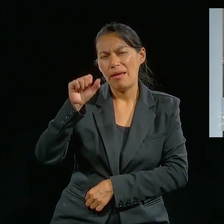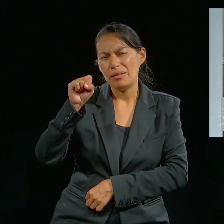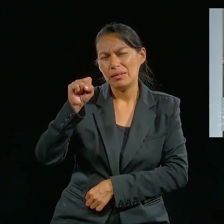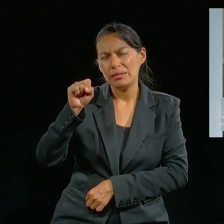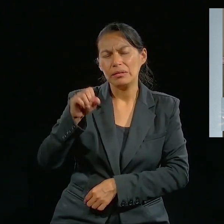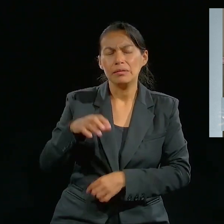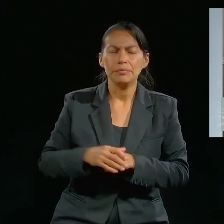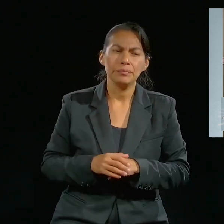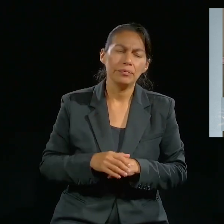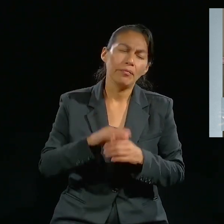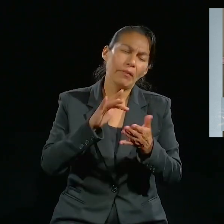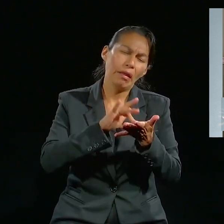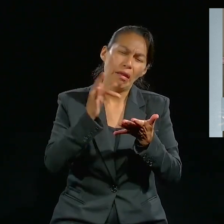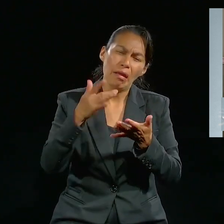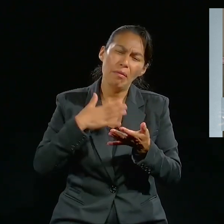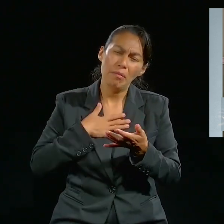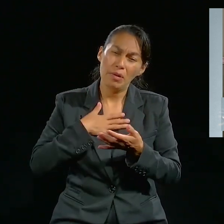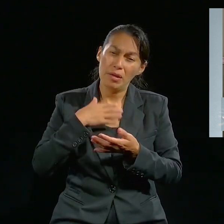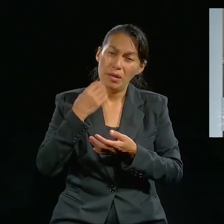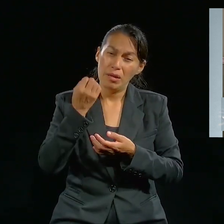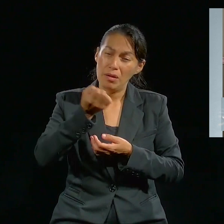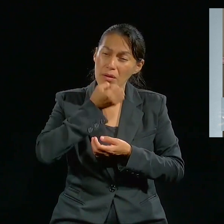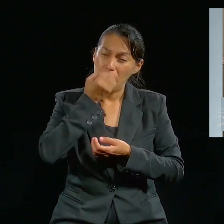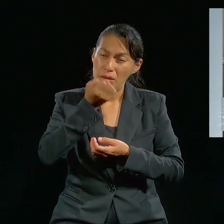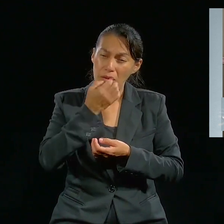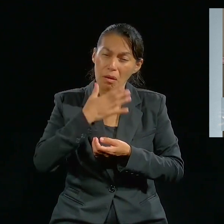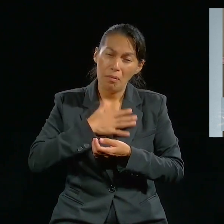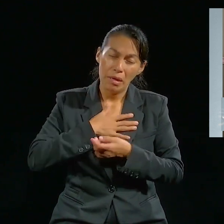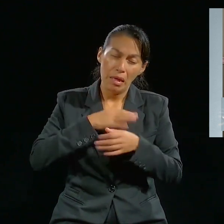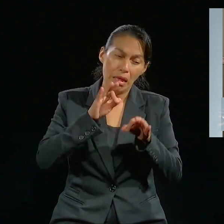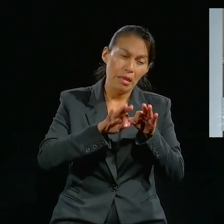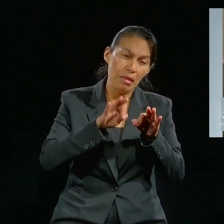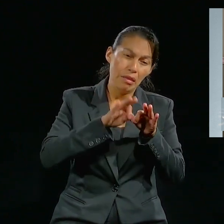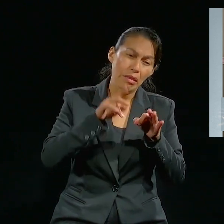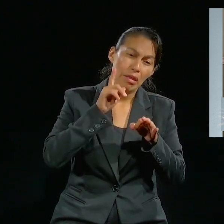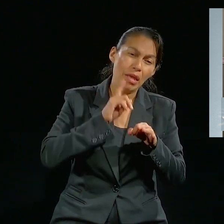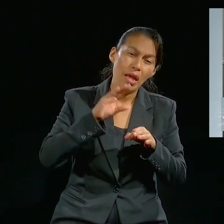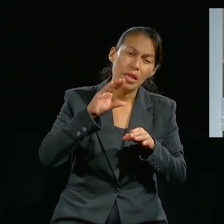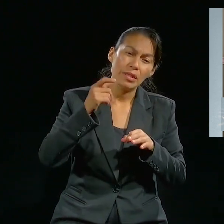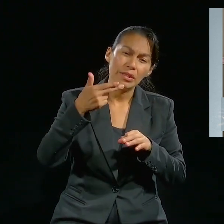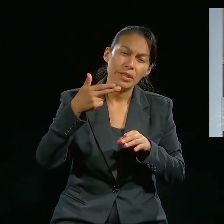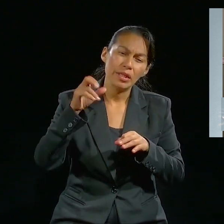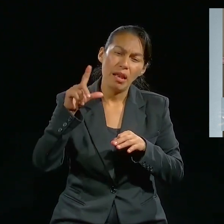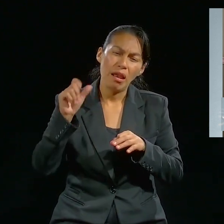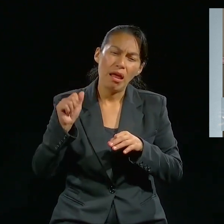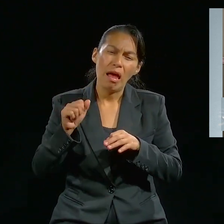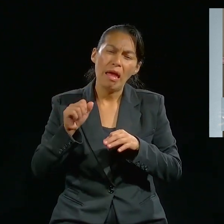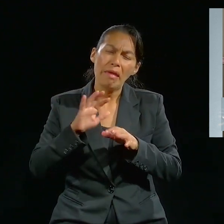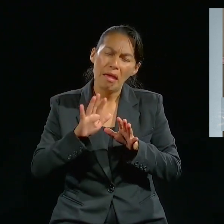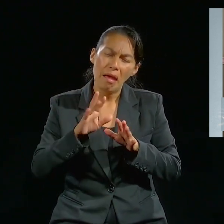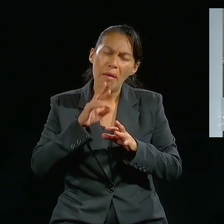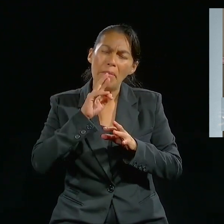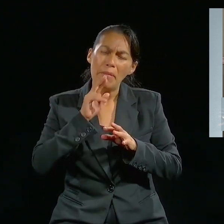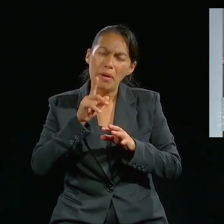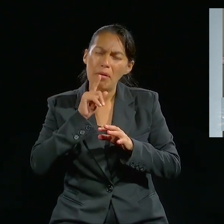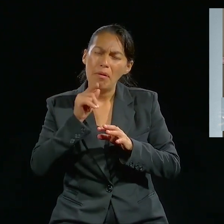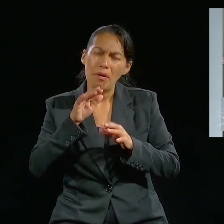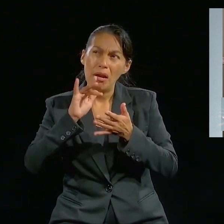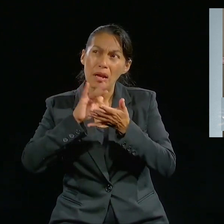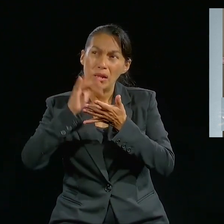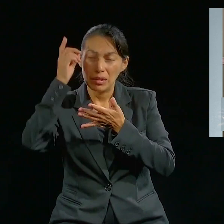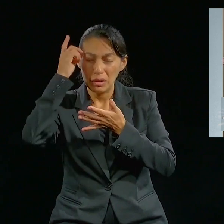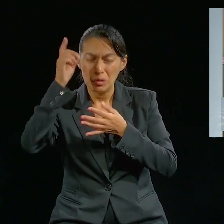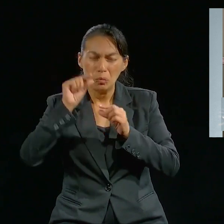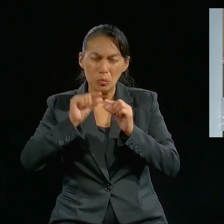tía Chela por nuestra salud nos ungieron y estamos un poco mejor gracias a Dios gracias a Dios